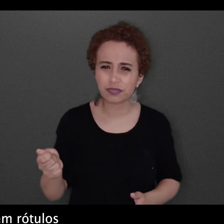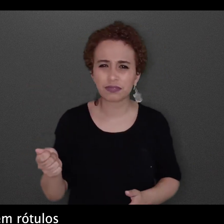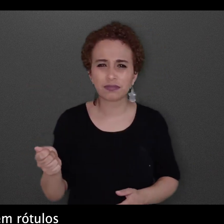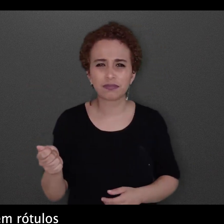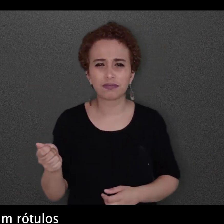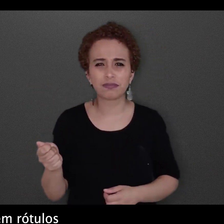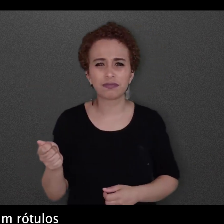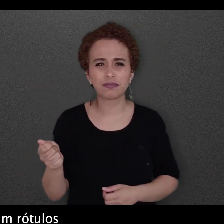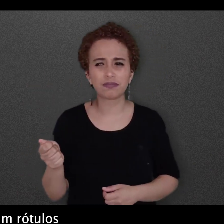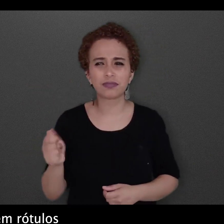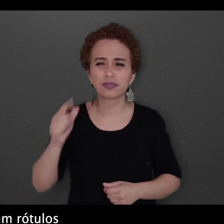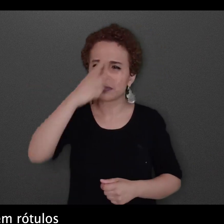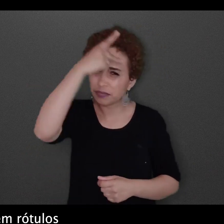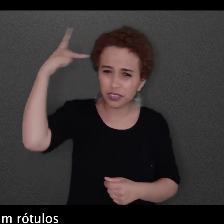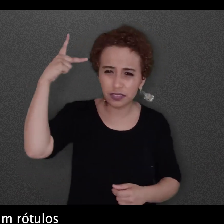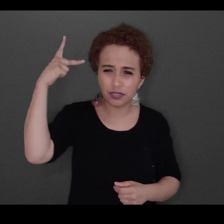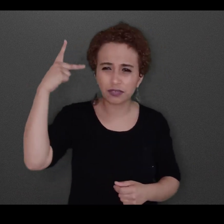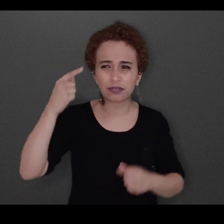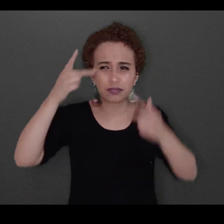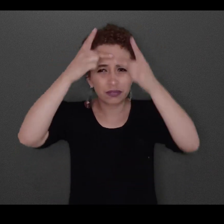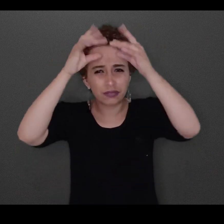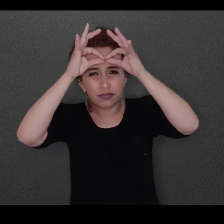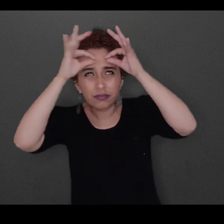merecem rótulos que as inferiorizam?